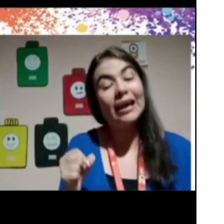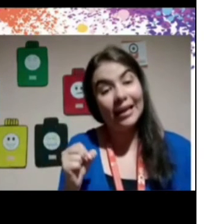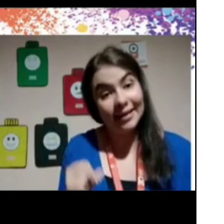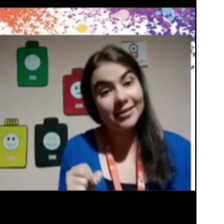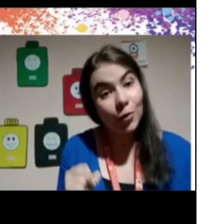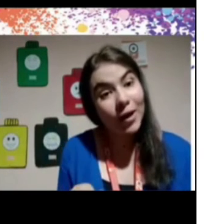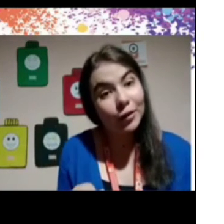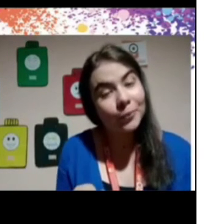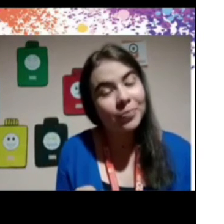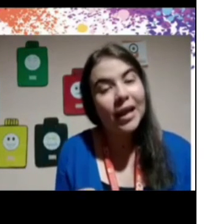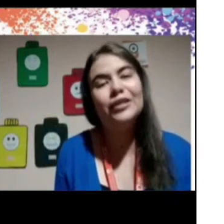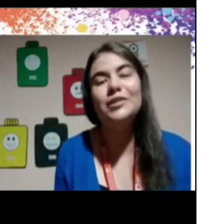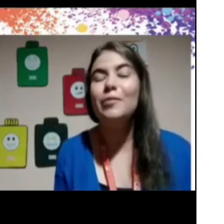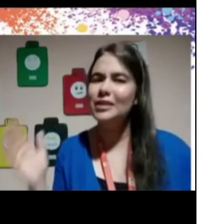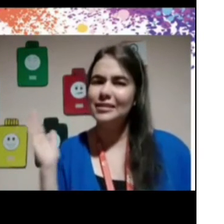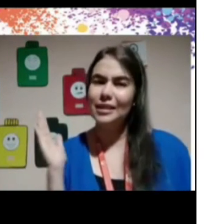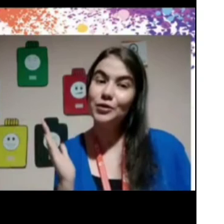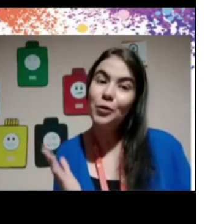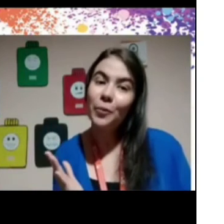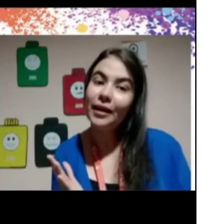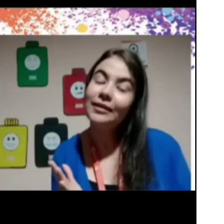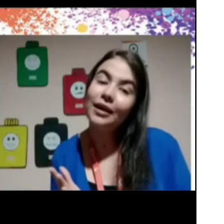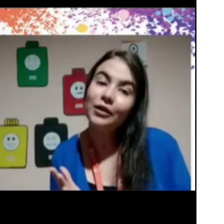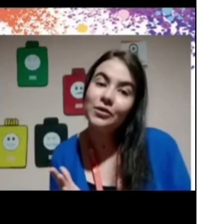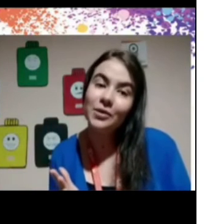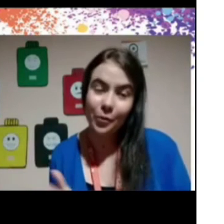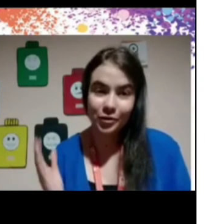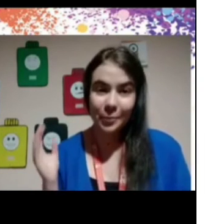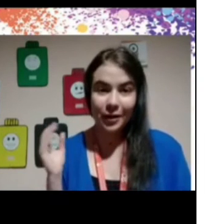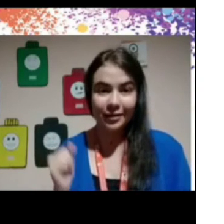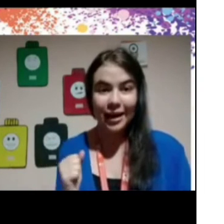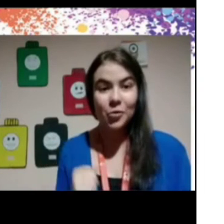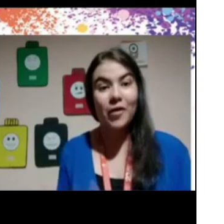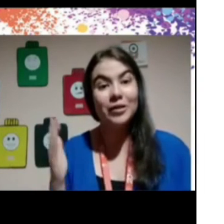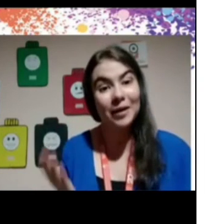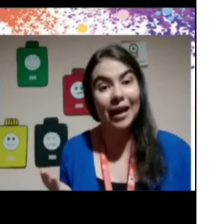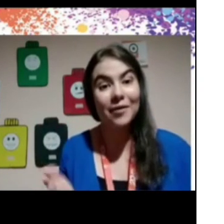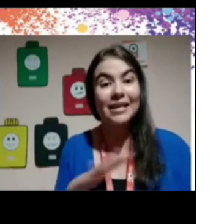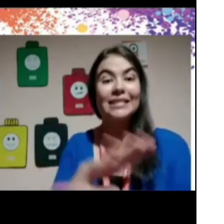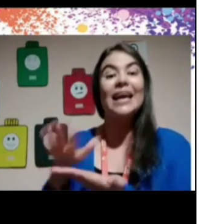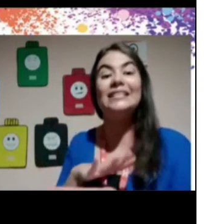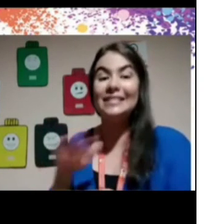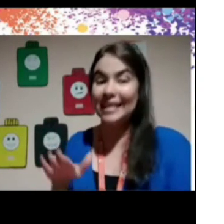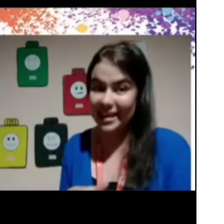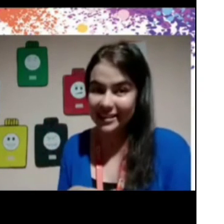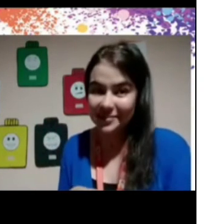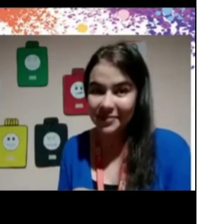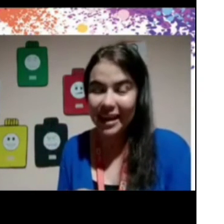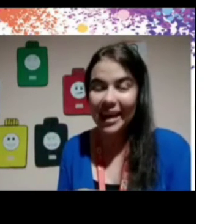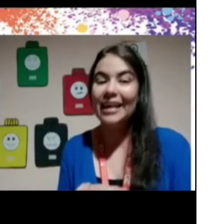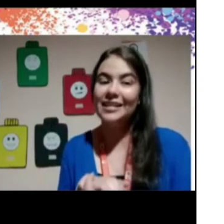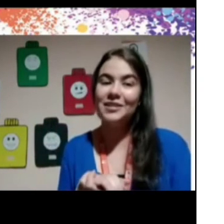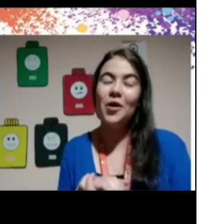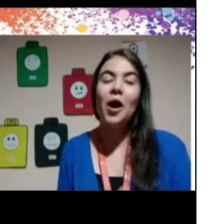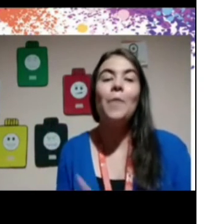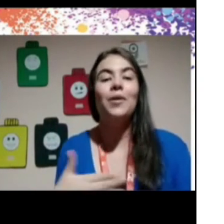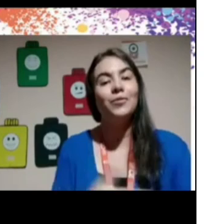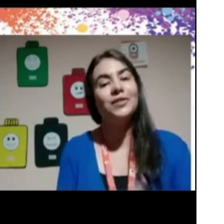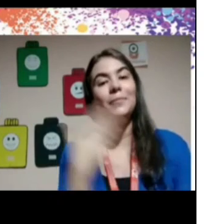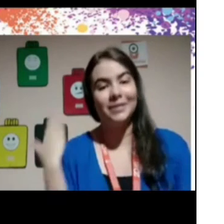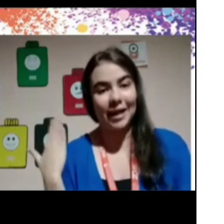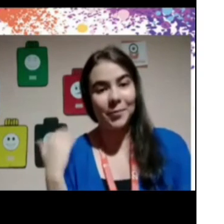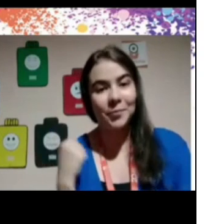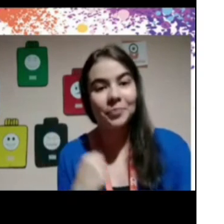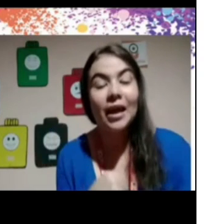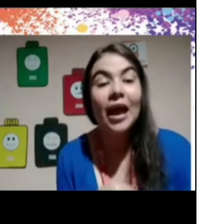va a narrar en este cuento. Entonces vamos a estar súper atentos y vamos a aprender nuevas palabras en señas. ¿Listo?